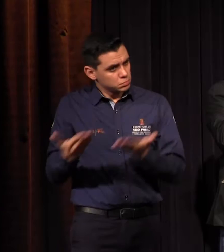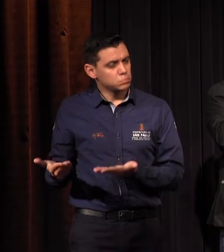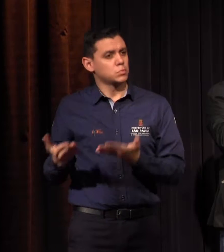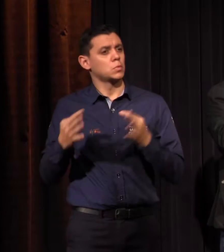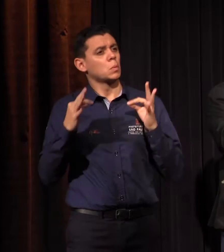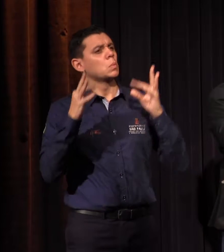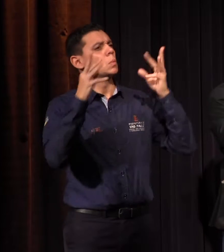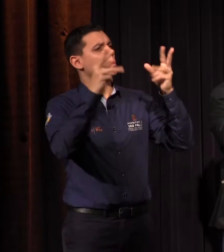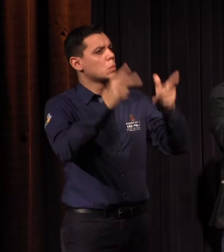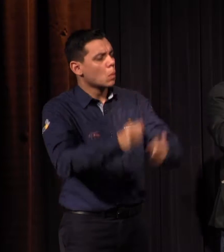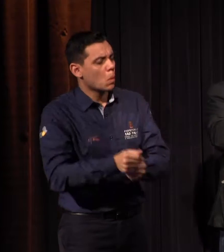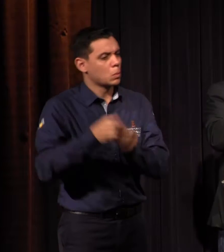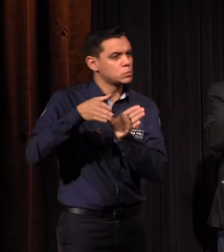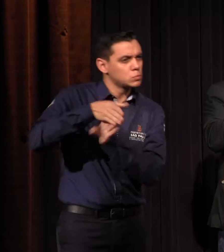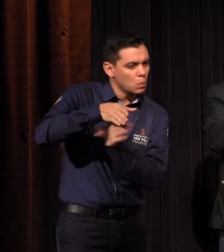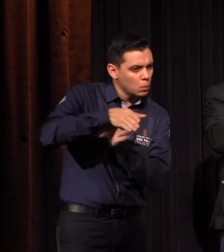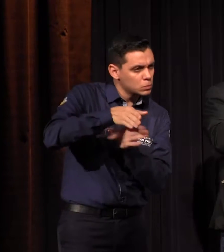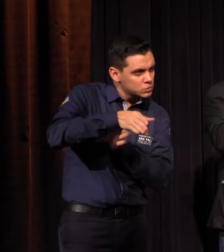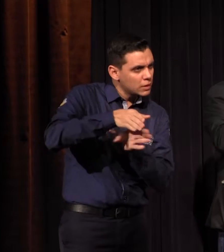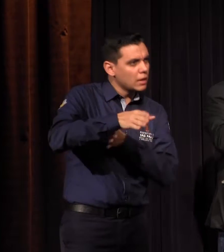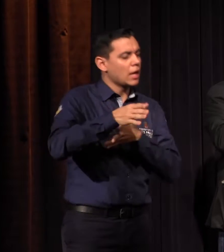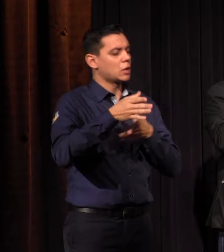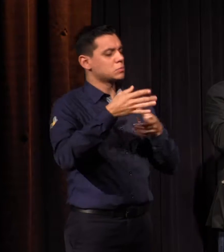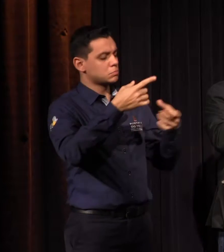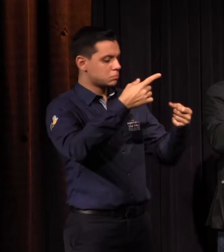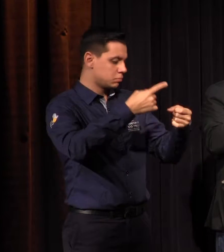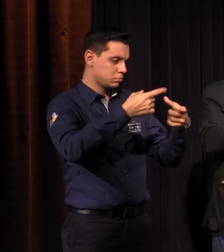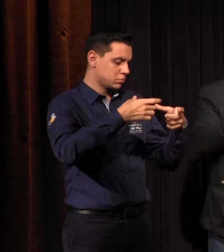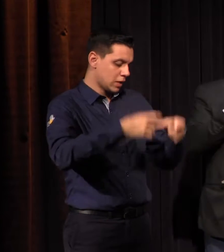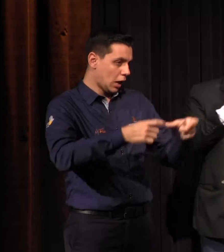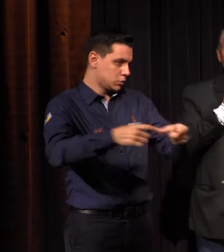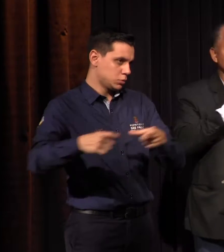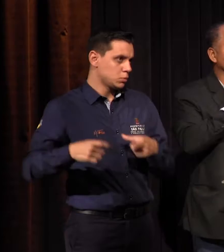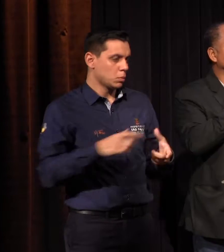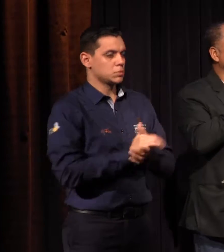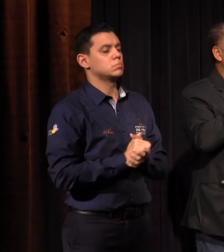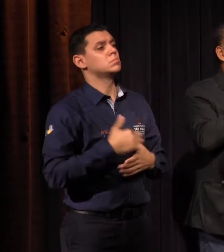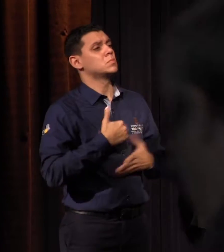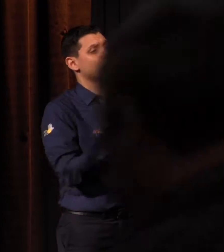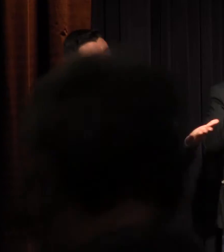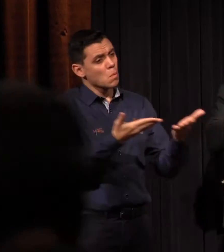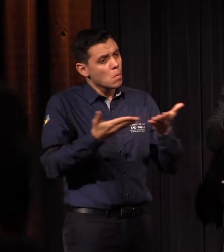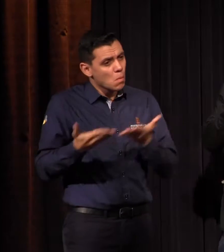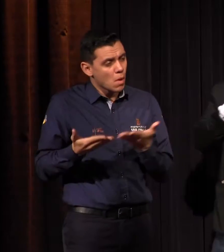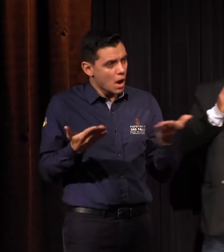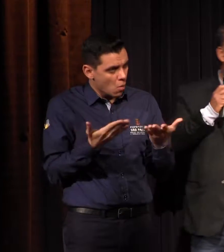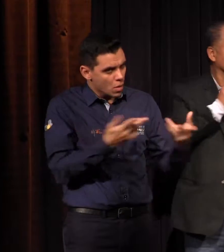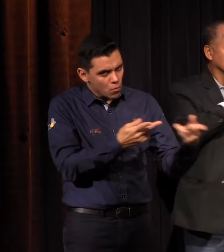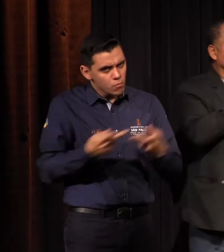os conselheiros da nossas regiões eu convido a subir